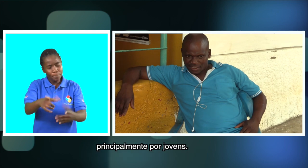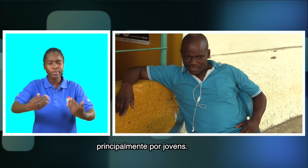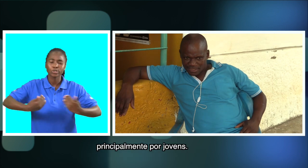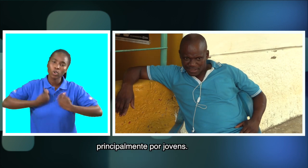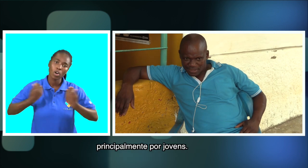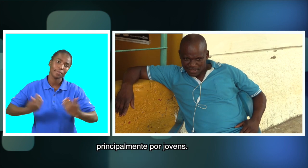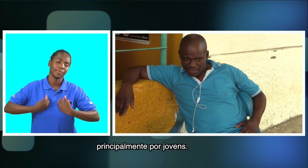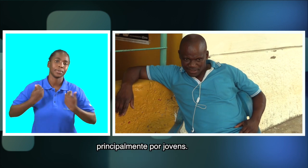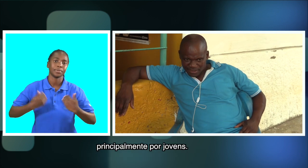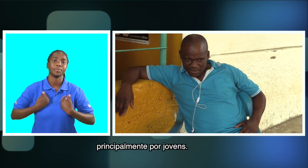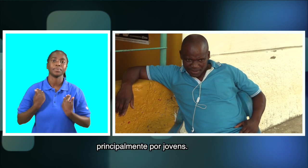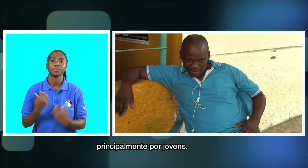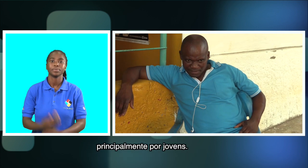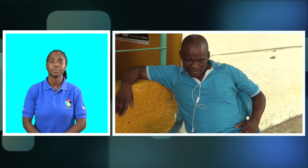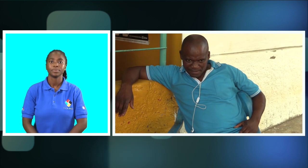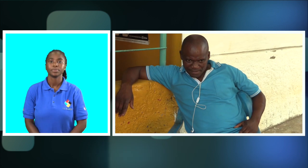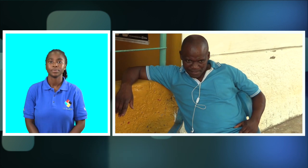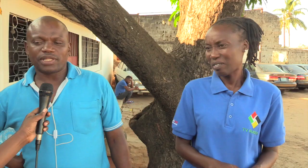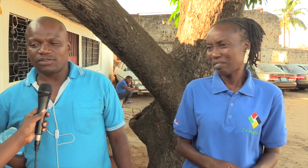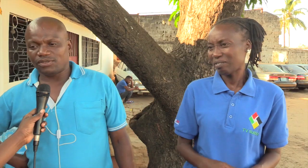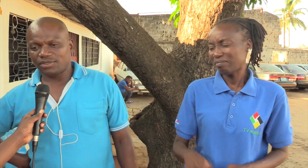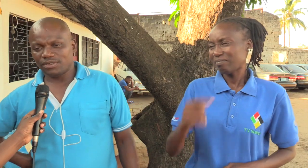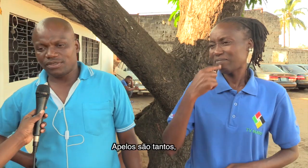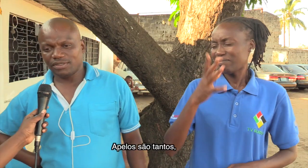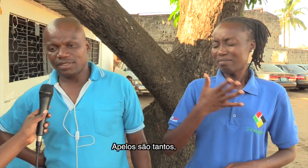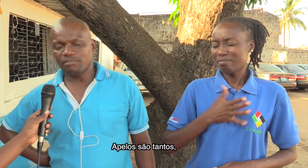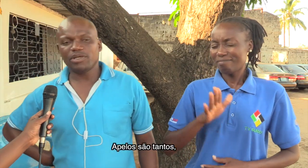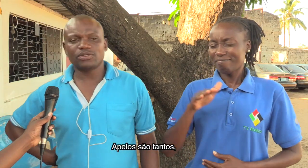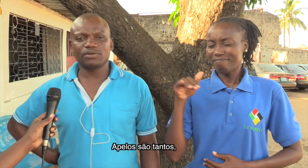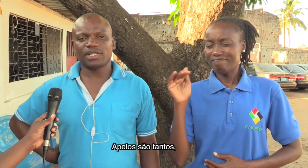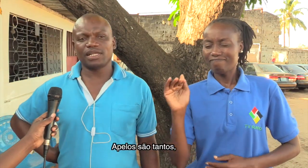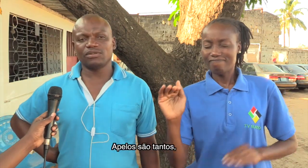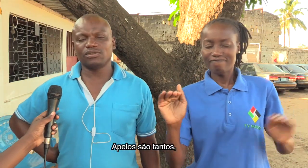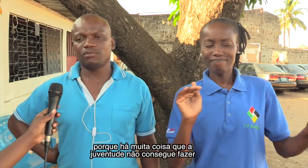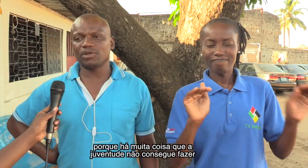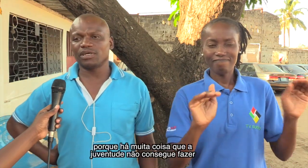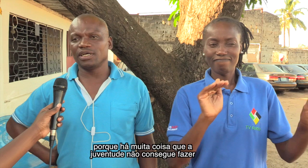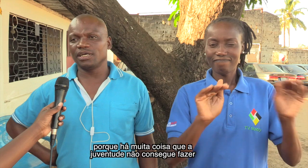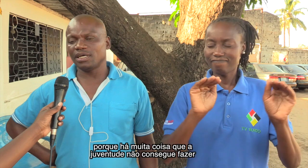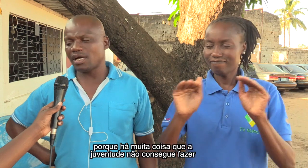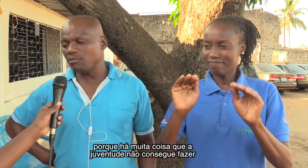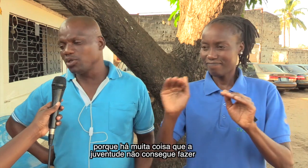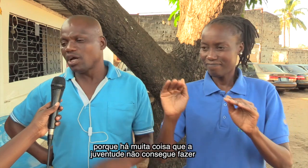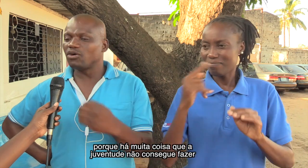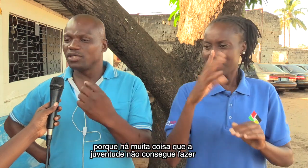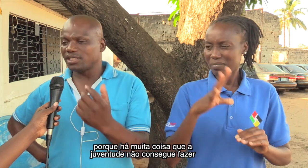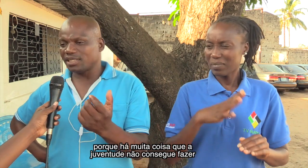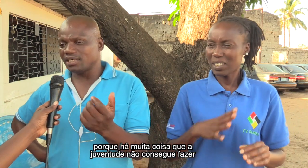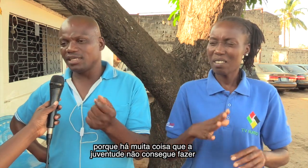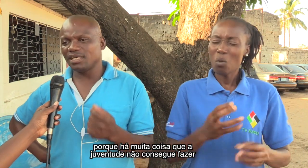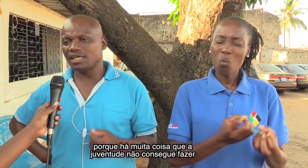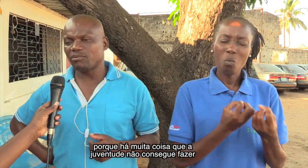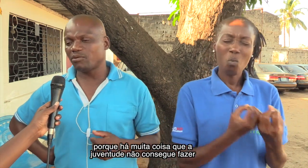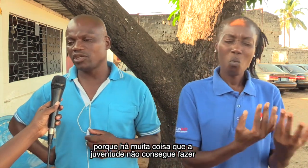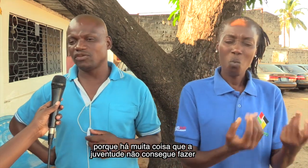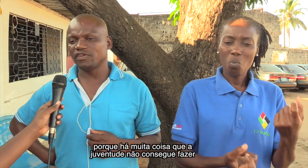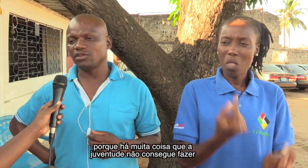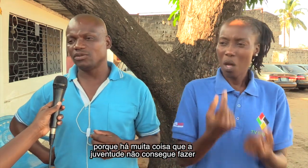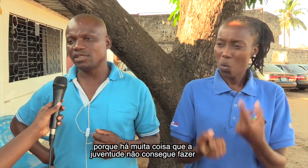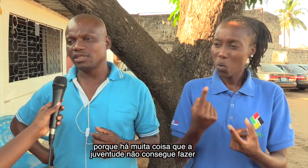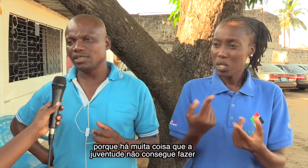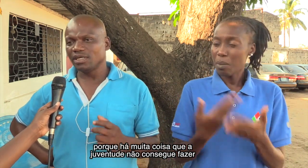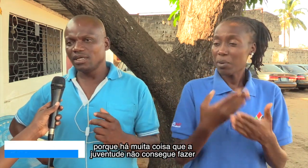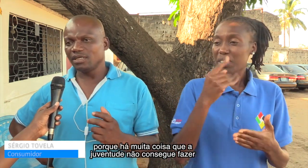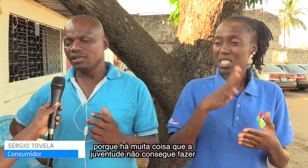bebidas alcoólicas, principalmente por jovens. Tantos. Apelos são tantos. Porque há muita coisa que a própria